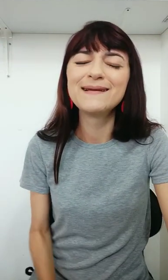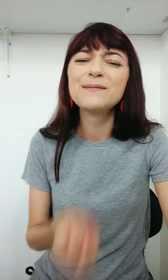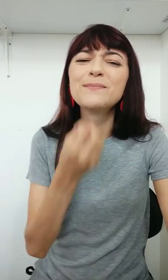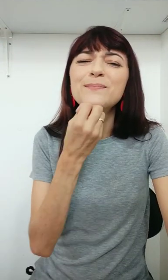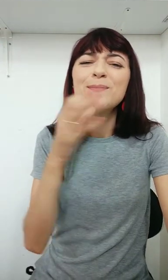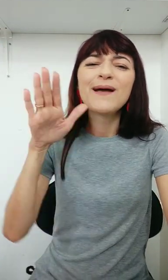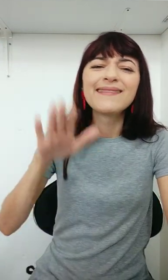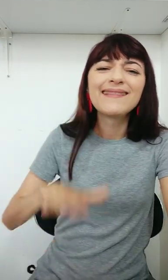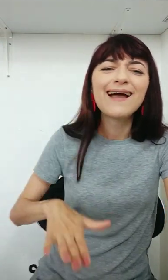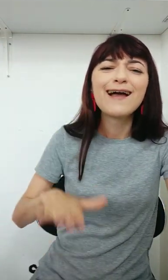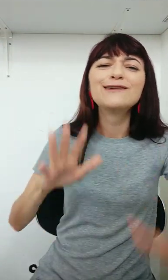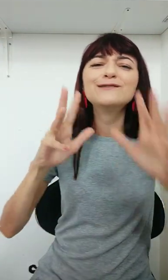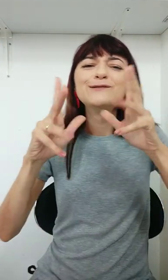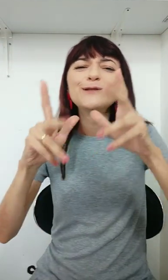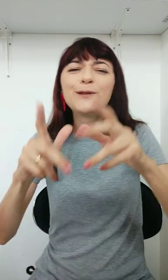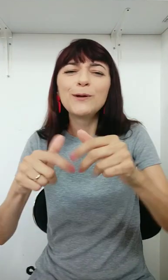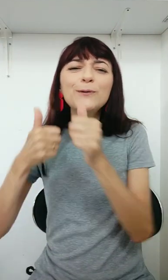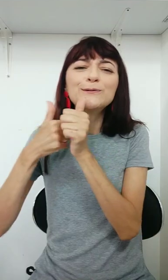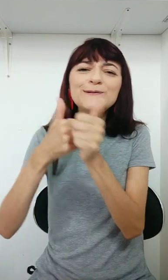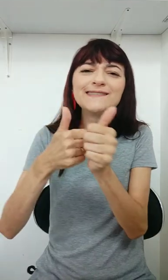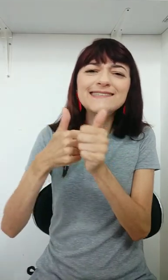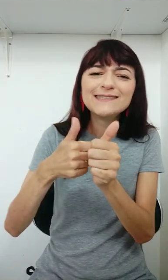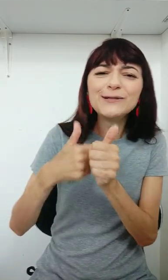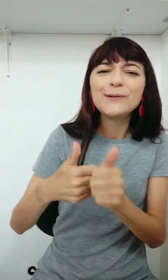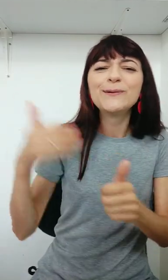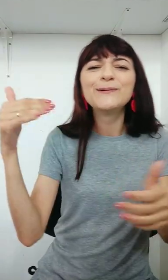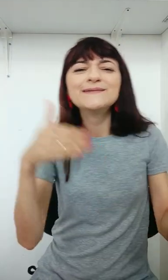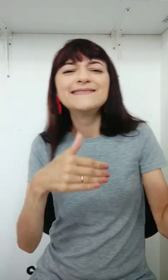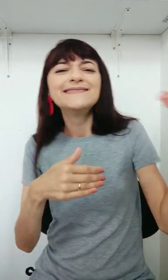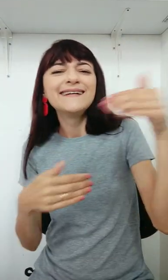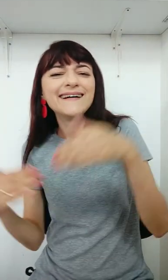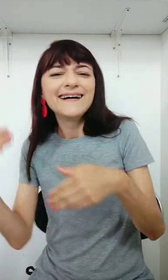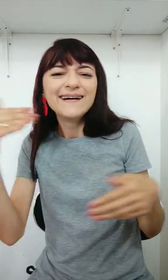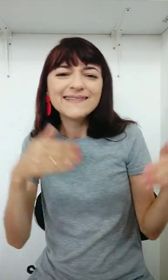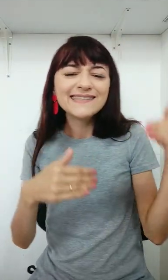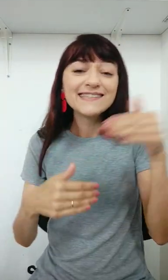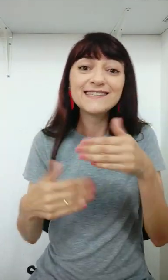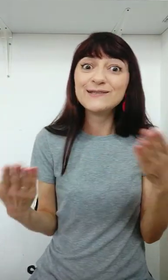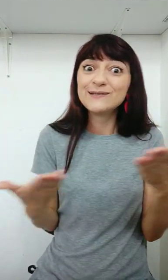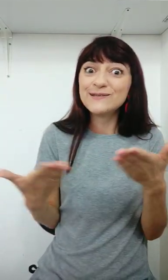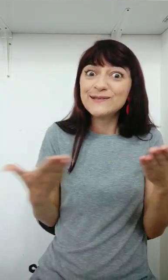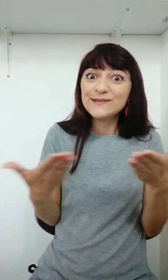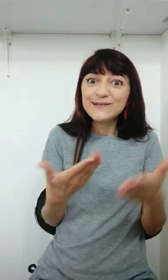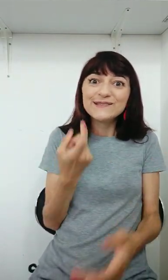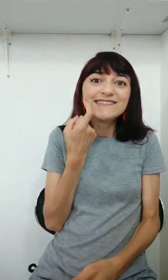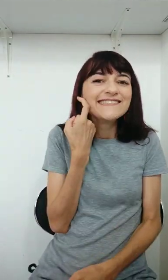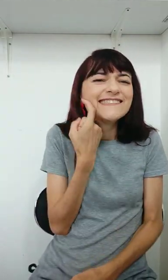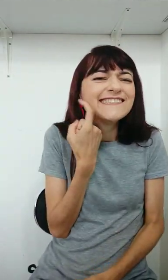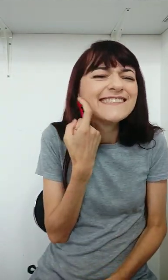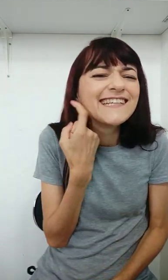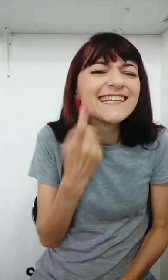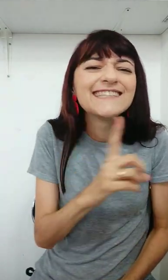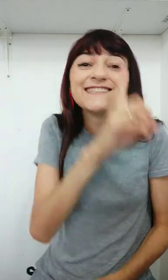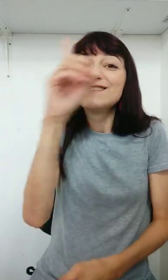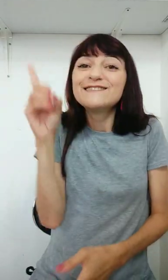de amigos, as outras começam a utilizar, não é? E aí aquele sinal acaba virando, né, parte